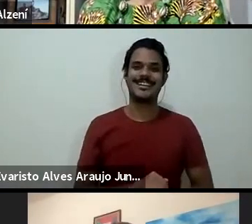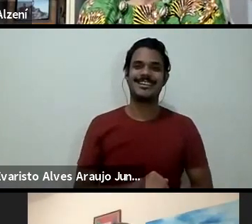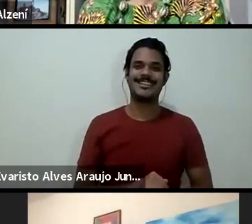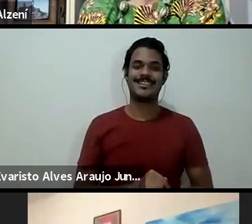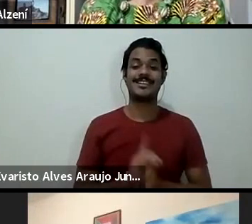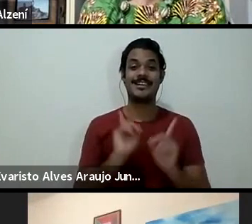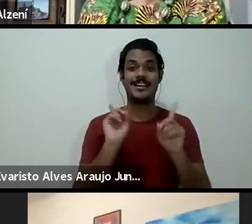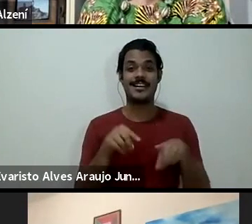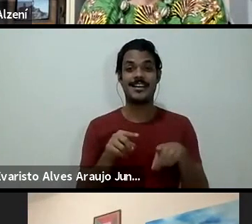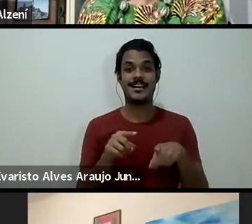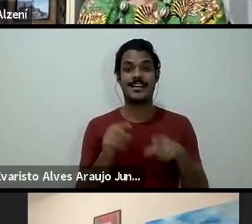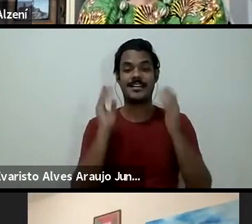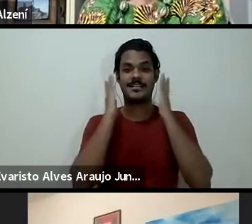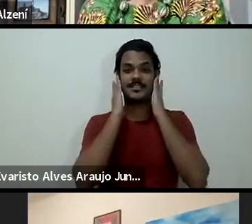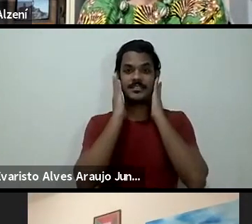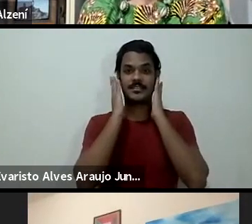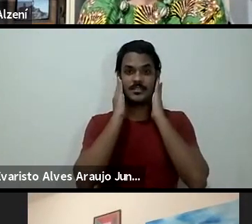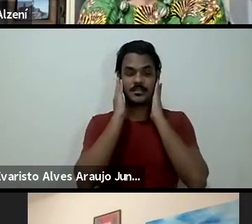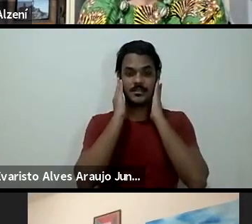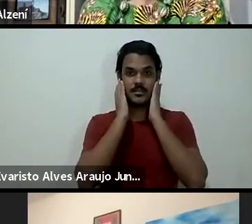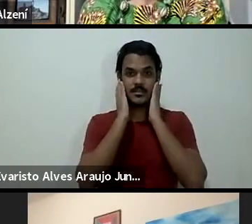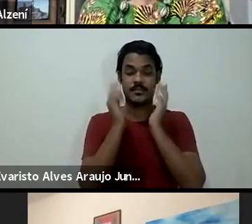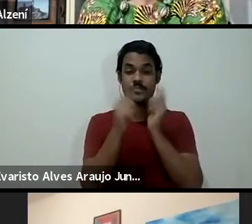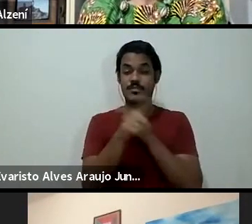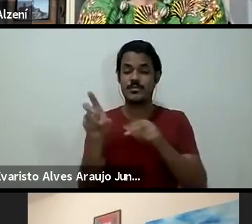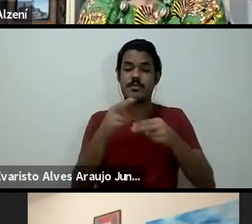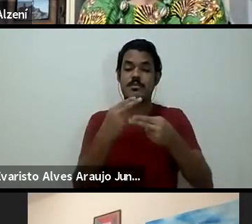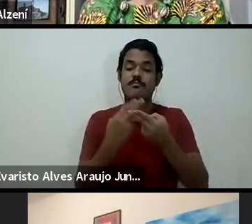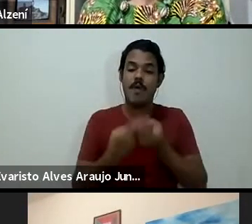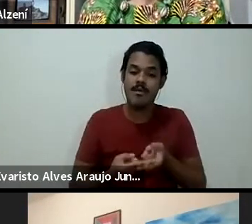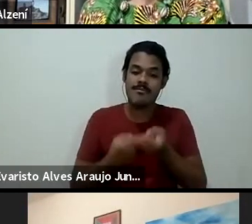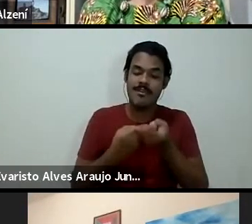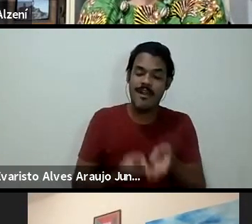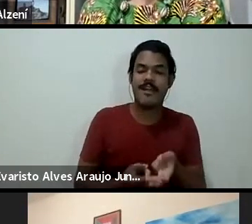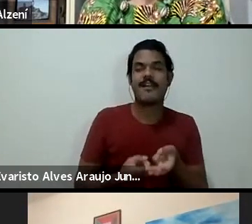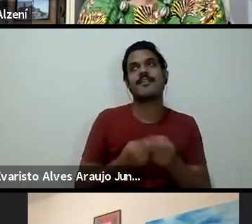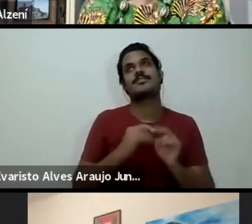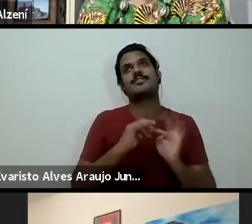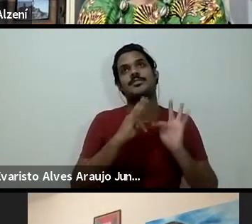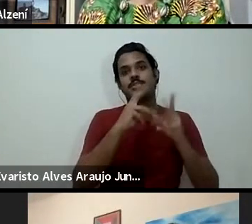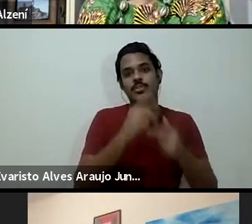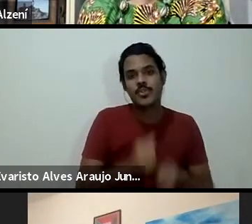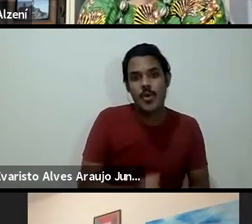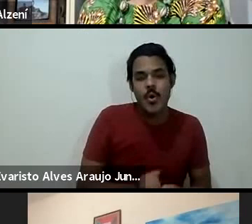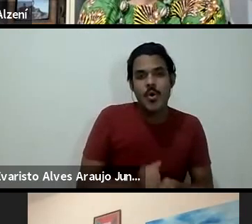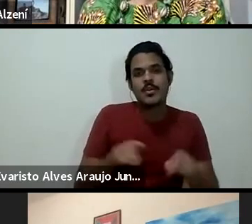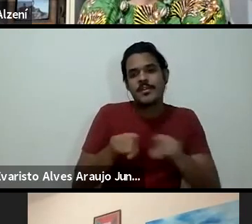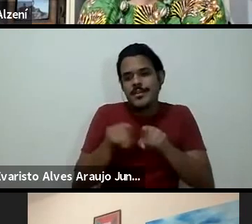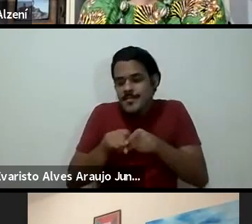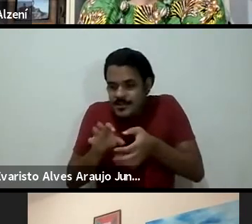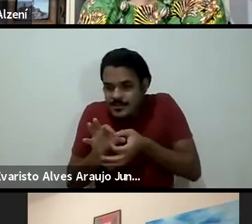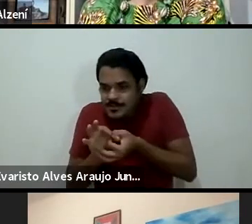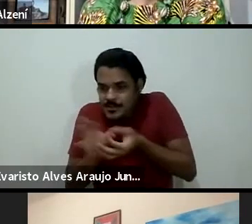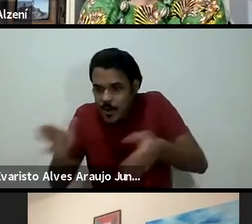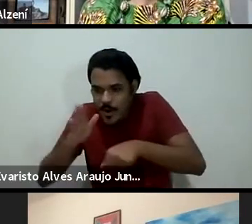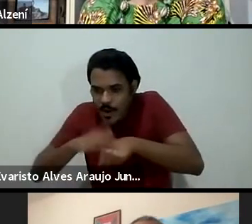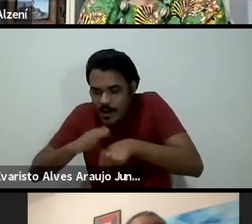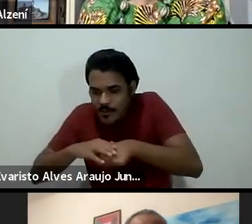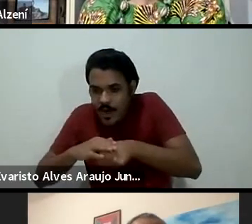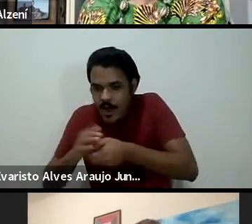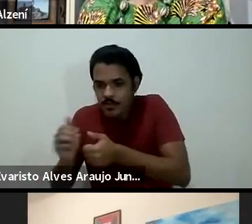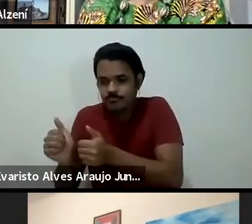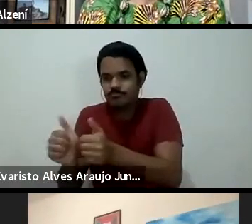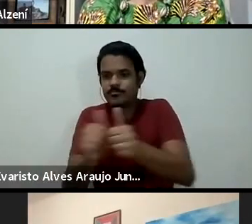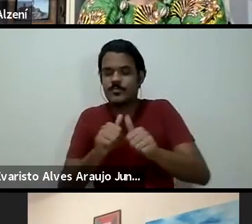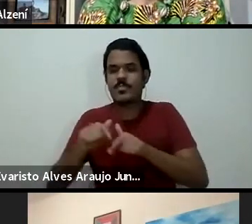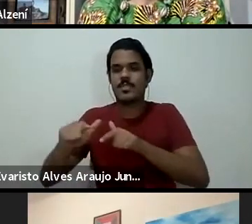por toda a paciência, toda a disposição de um trabalho conjunto. Ele só